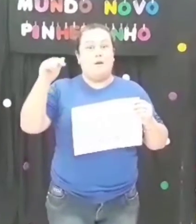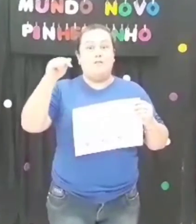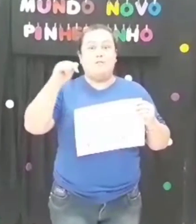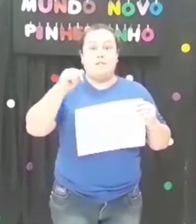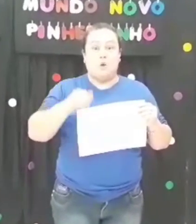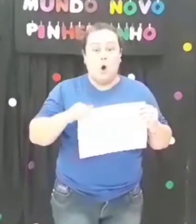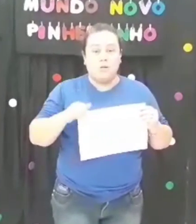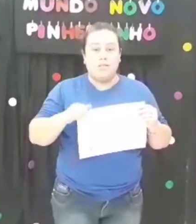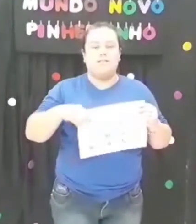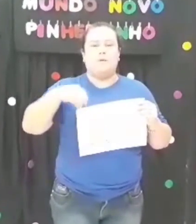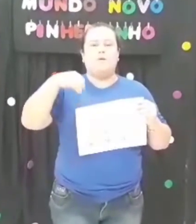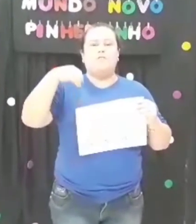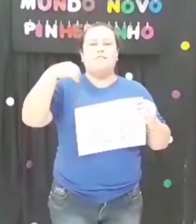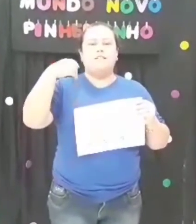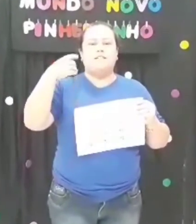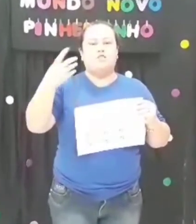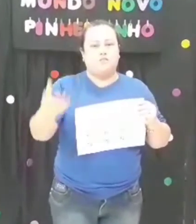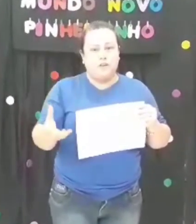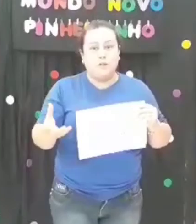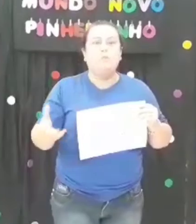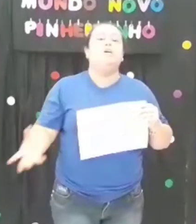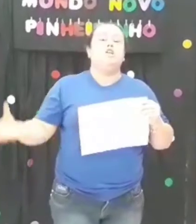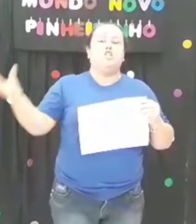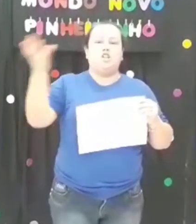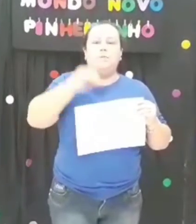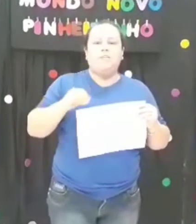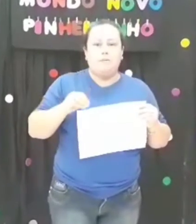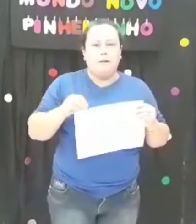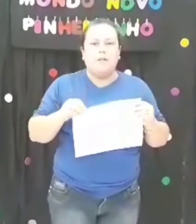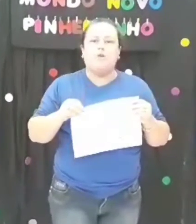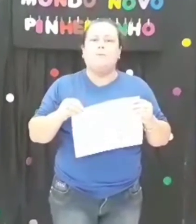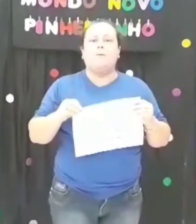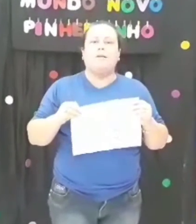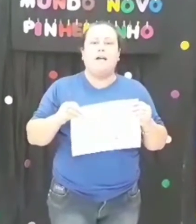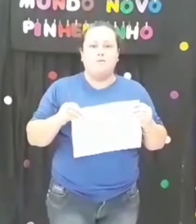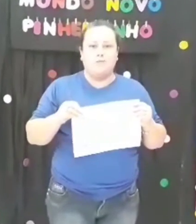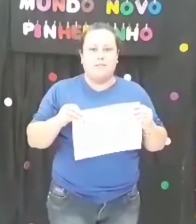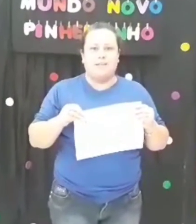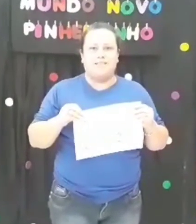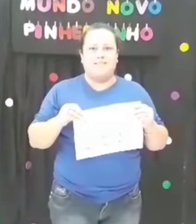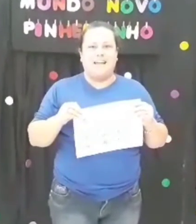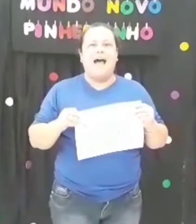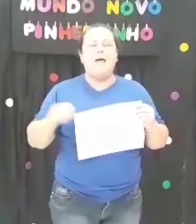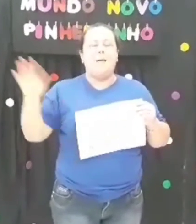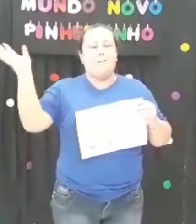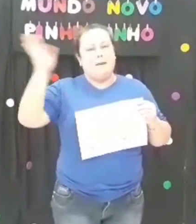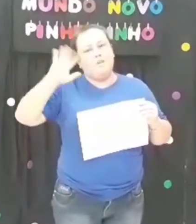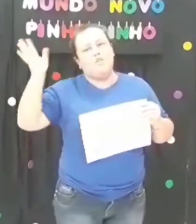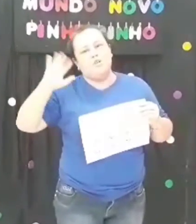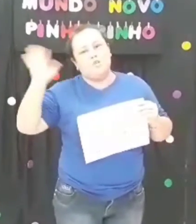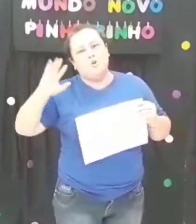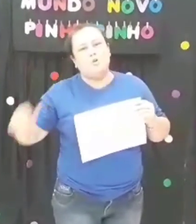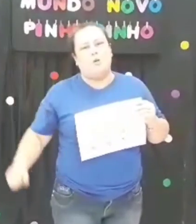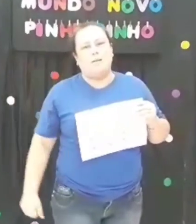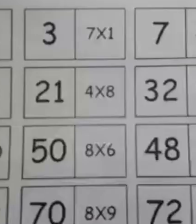que vocês gostem. Espero que vocês se divirtam. E chamem a família toda para brincar com vocês. Tá? Beijinho e tchau, tchau.